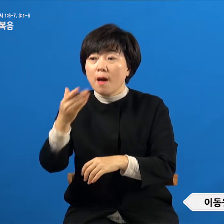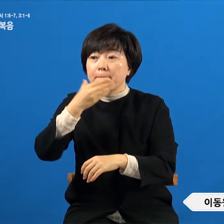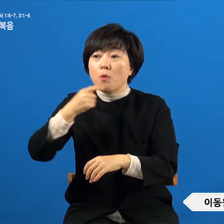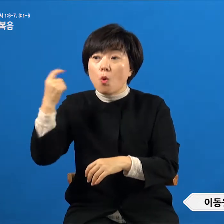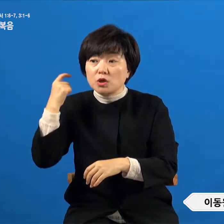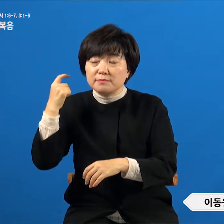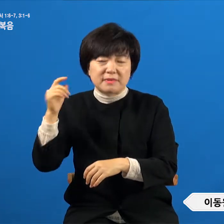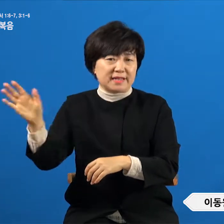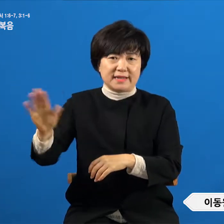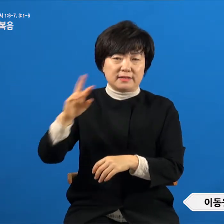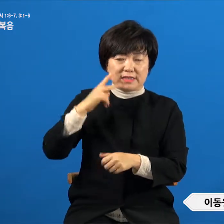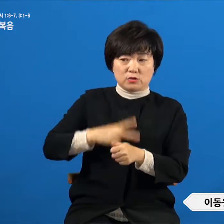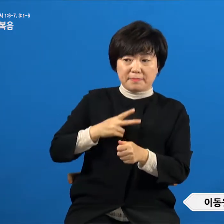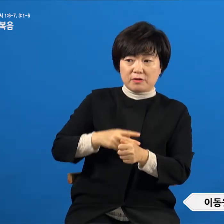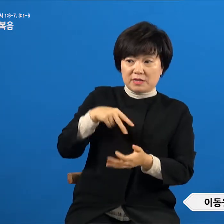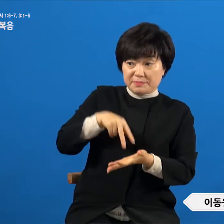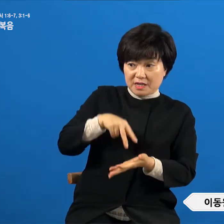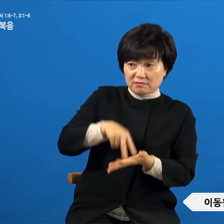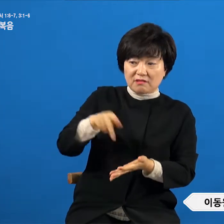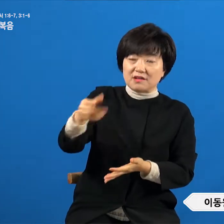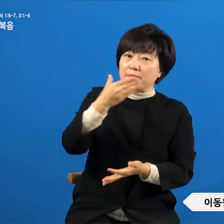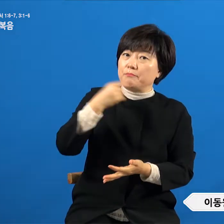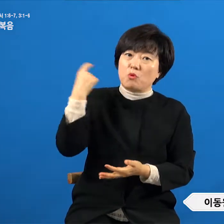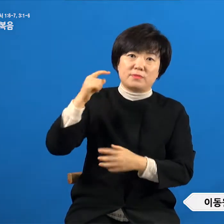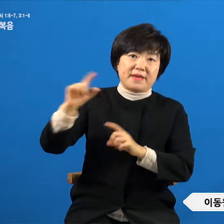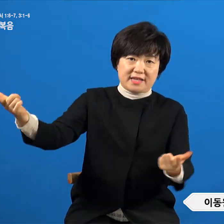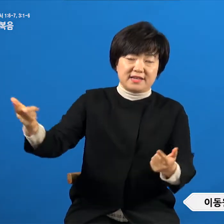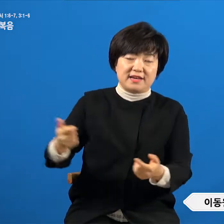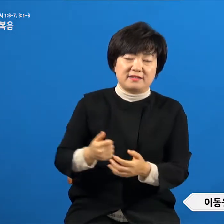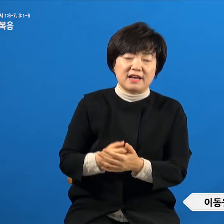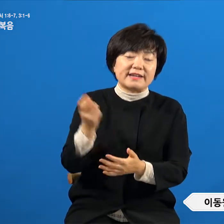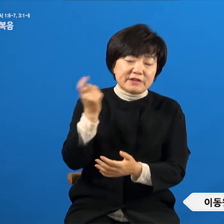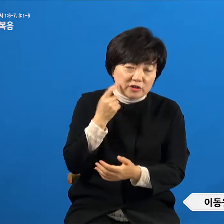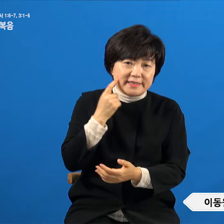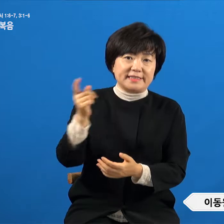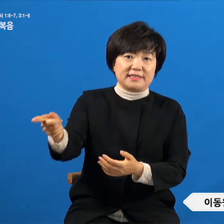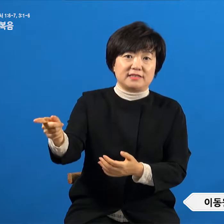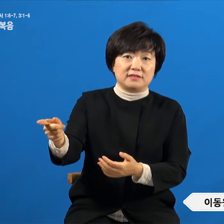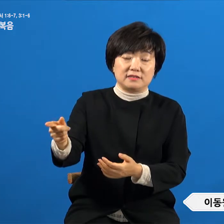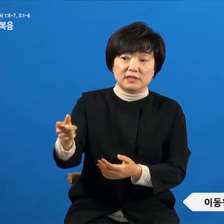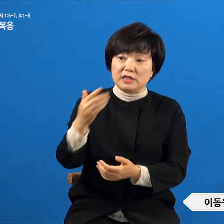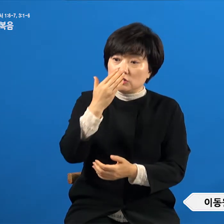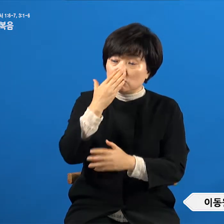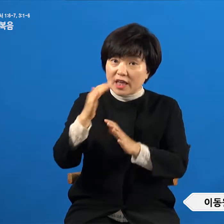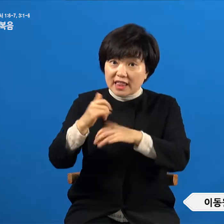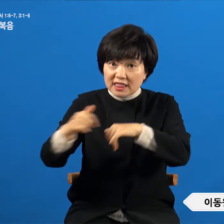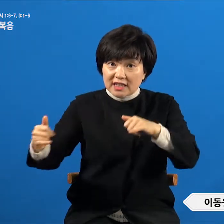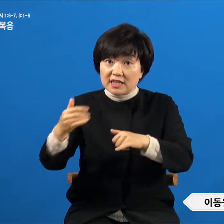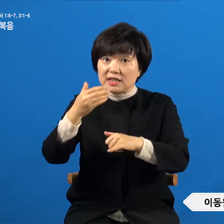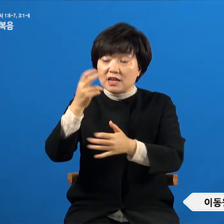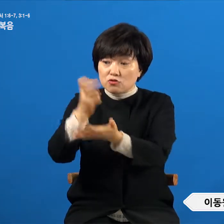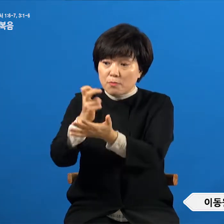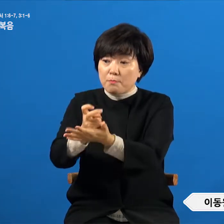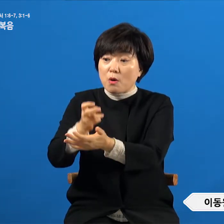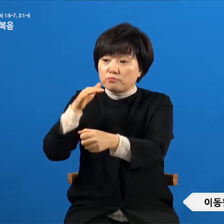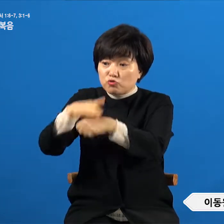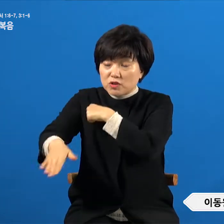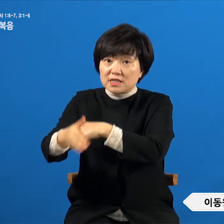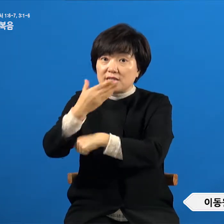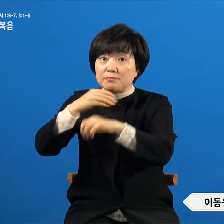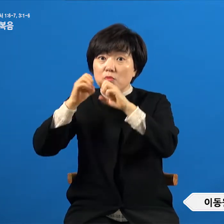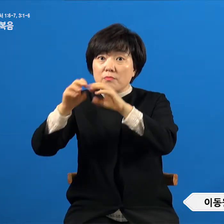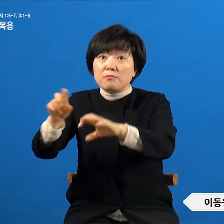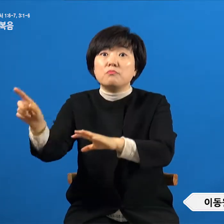다른 복음이라고, 그것은 거짓된 복음이라고. 어쨌든 유대적 율법주의자들이 증거하고 있었던 것은 이런 것입니다. 우리가 정말